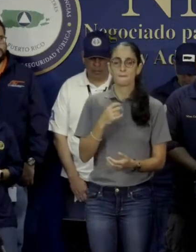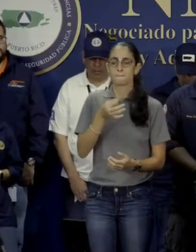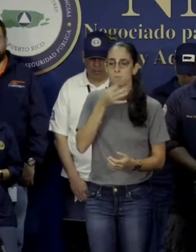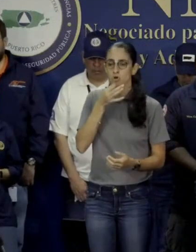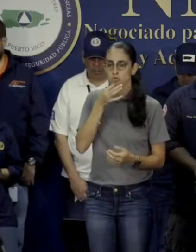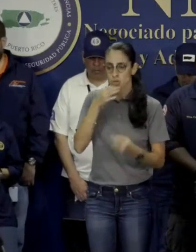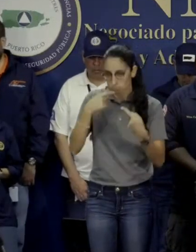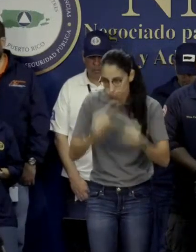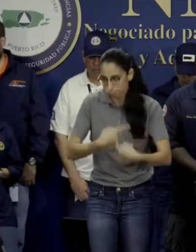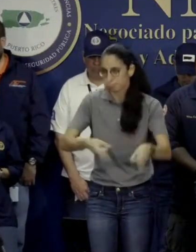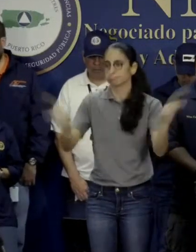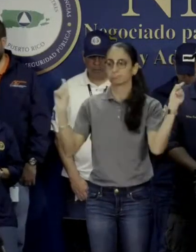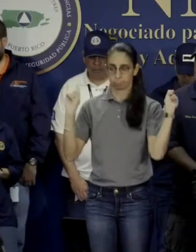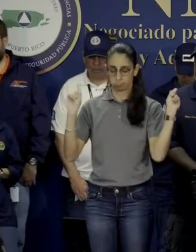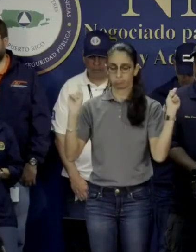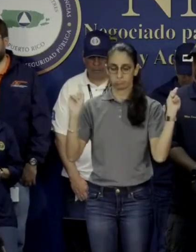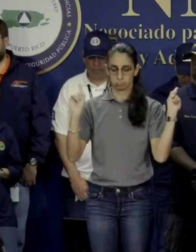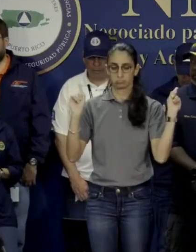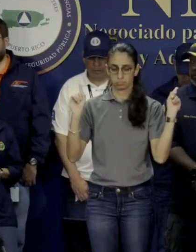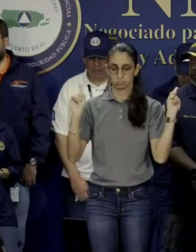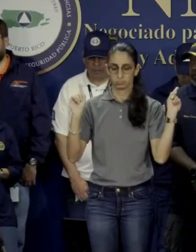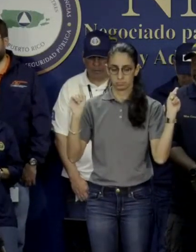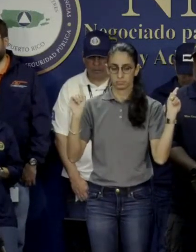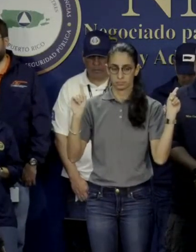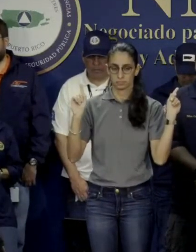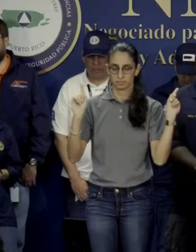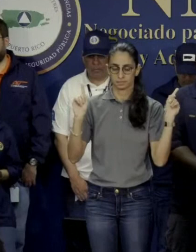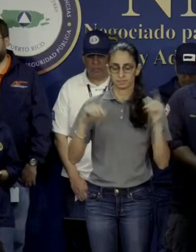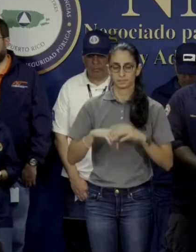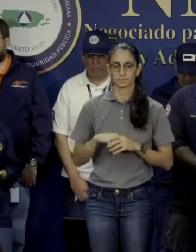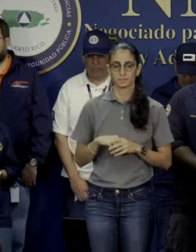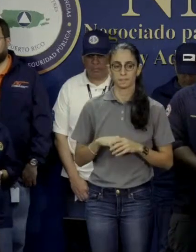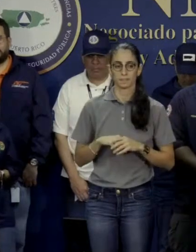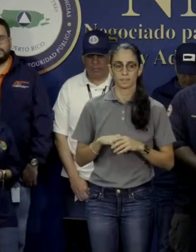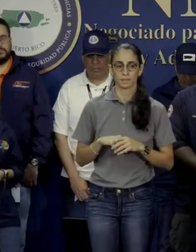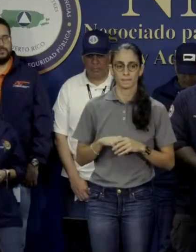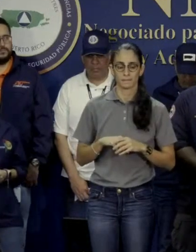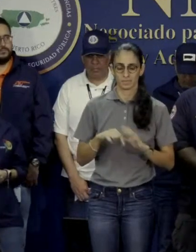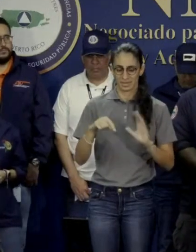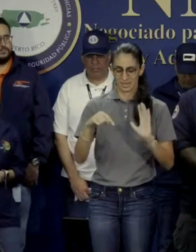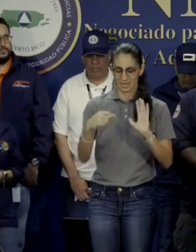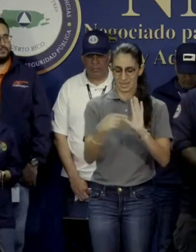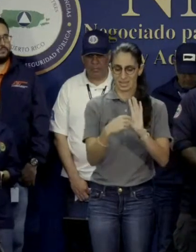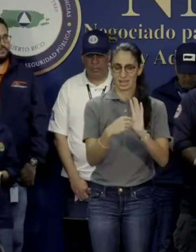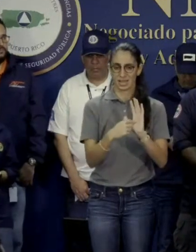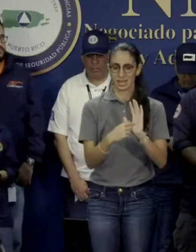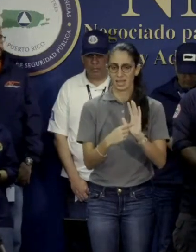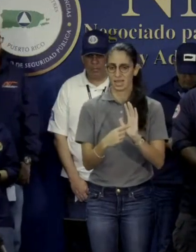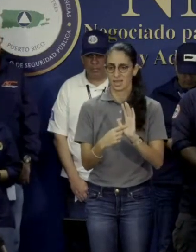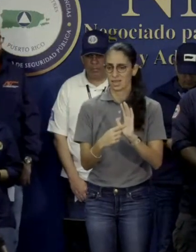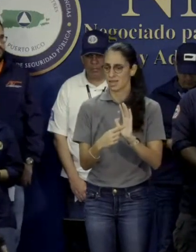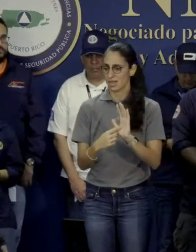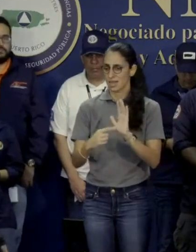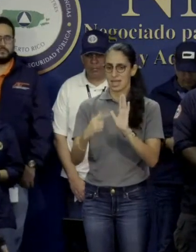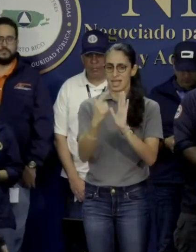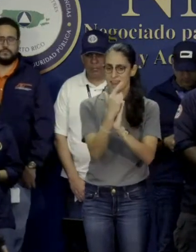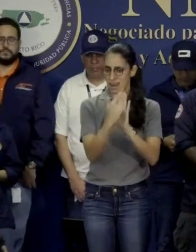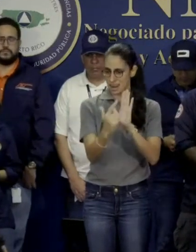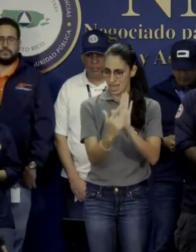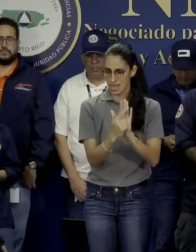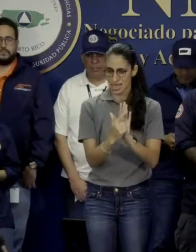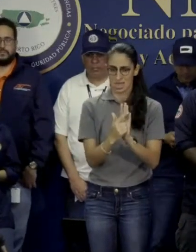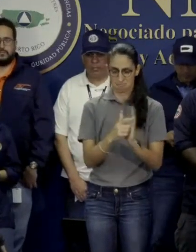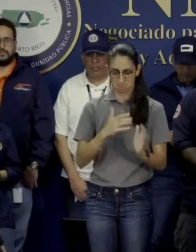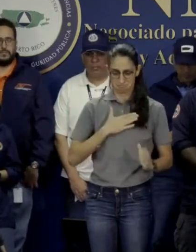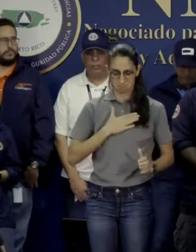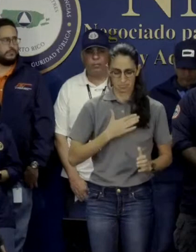pública, la vamos a hacer disponible a los medios, es la que activa la ley del buen samaritano, es decir, le da la